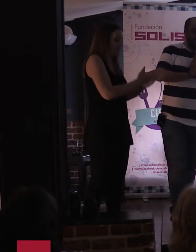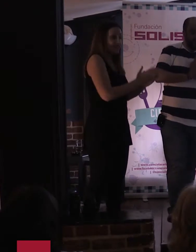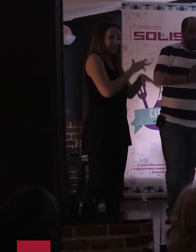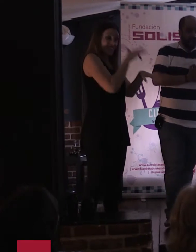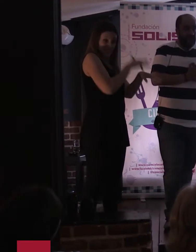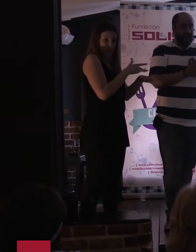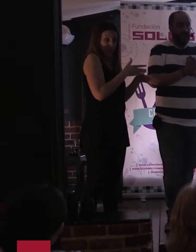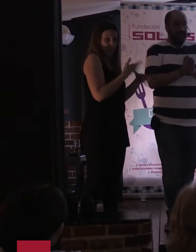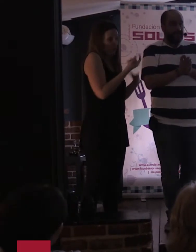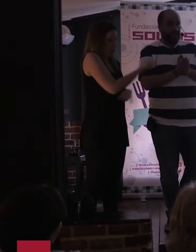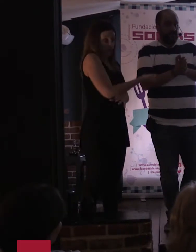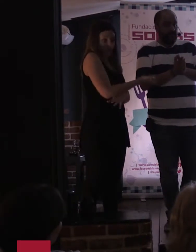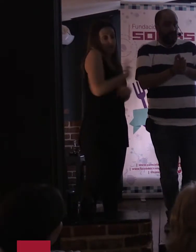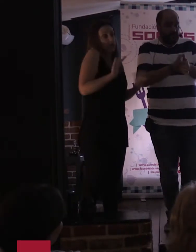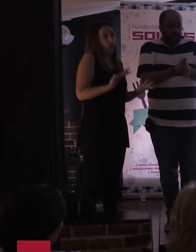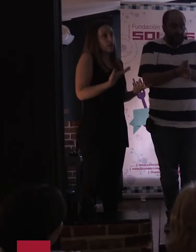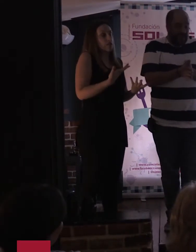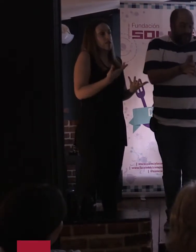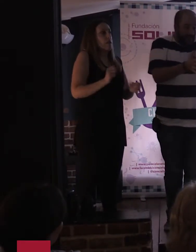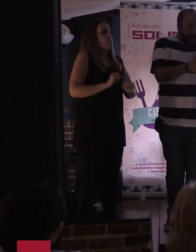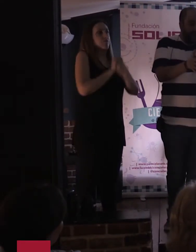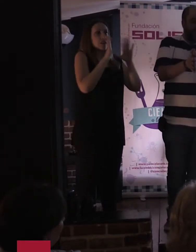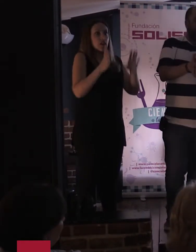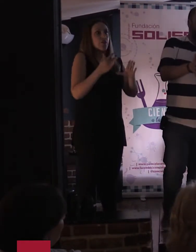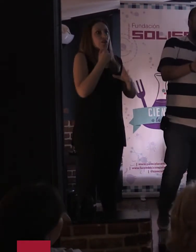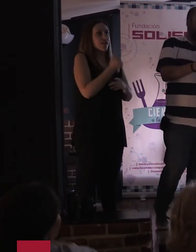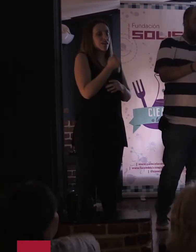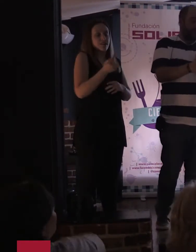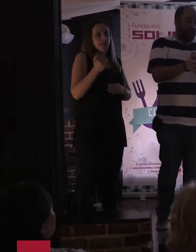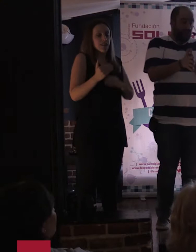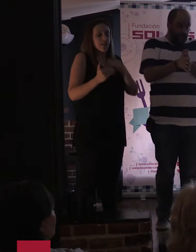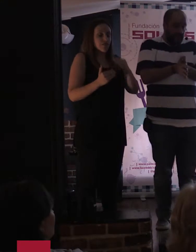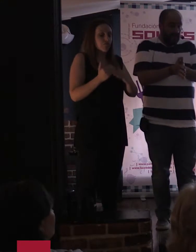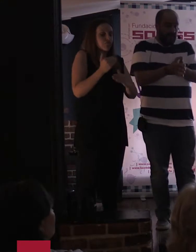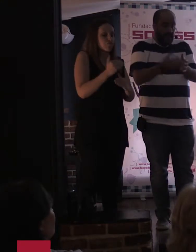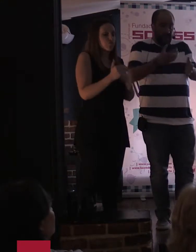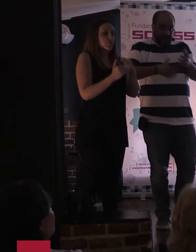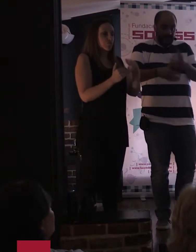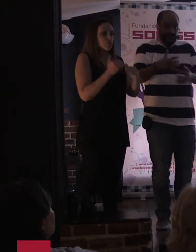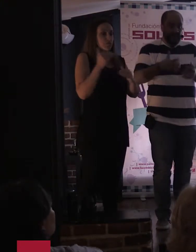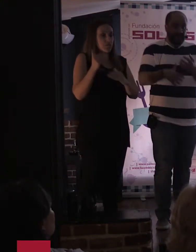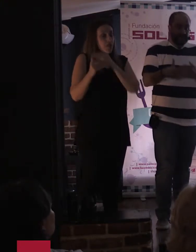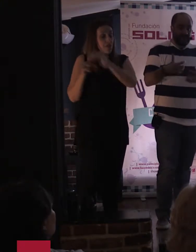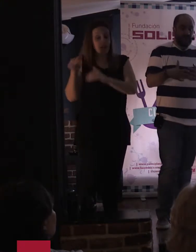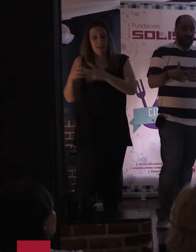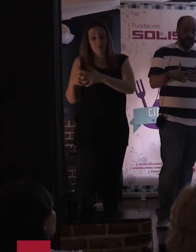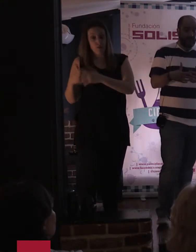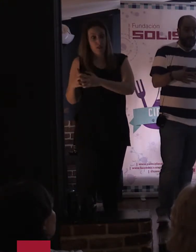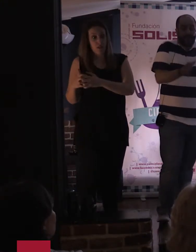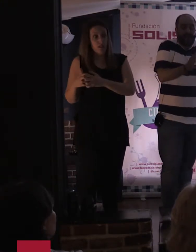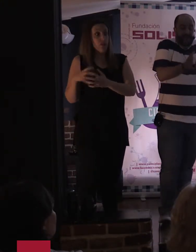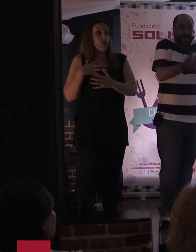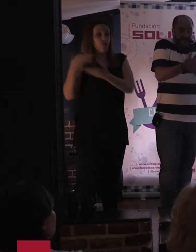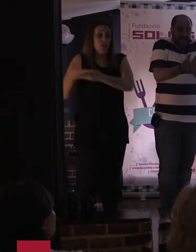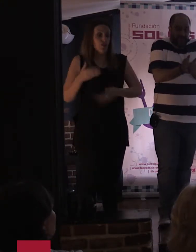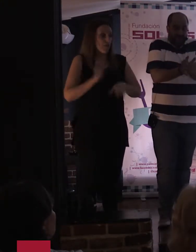de alguna forma, por supuesto, cada avance en la vía motora nos ayuda a hacer un bypass completo. O